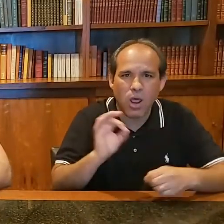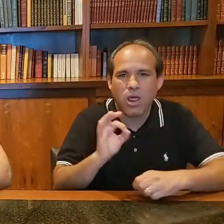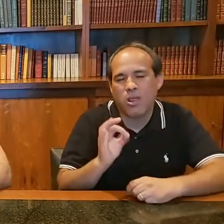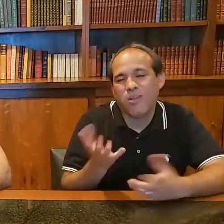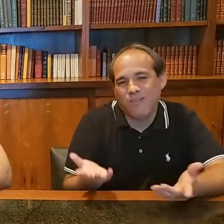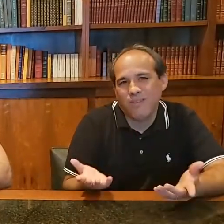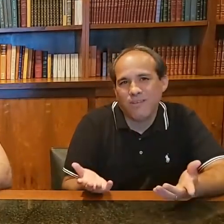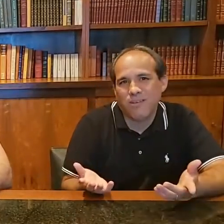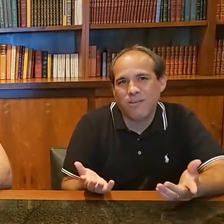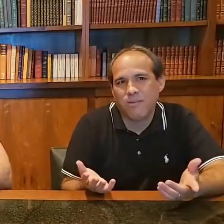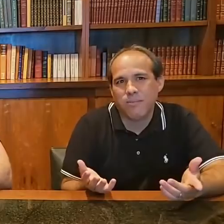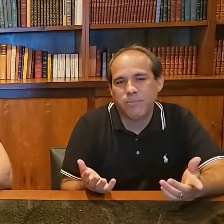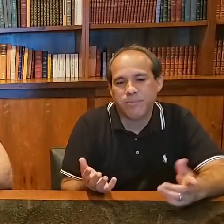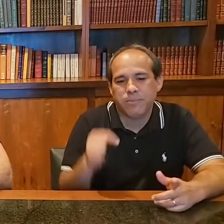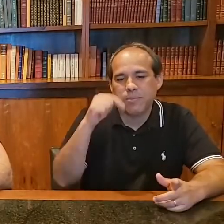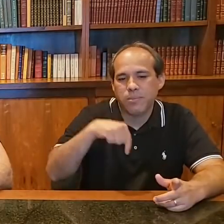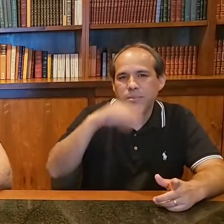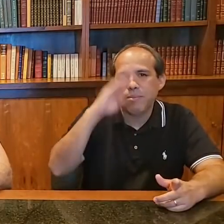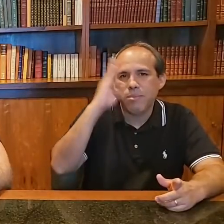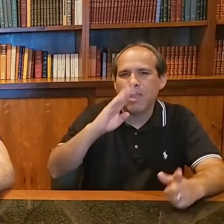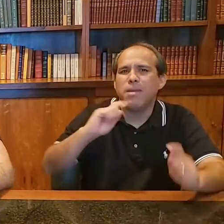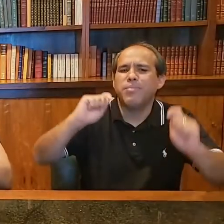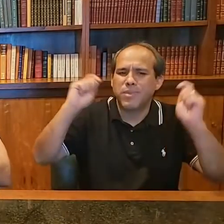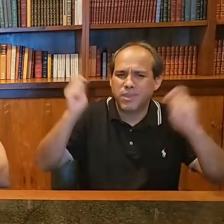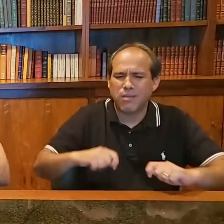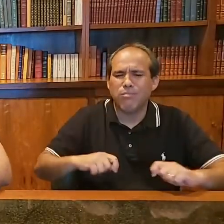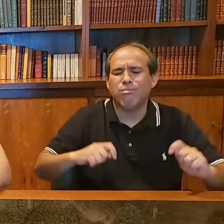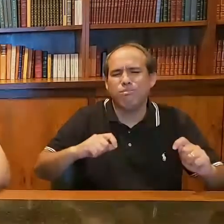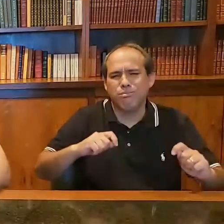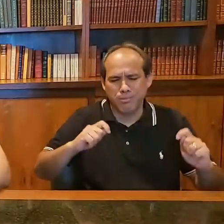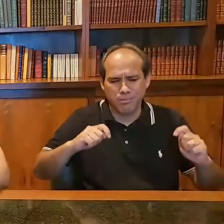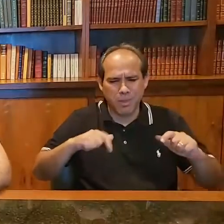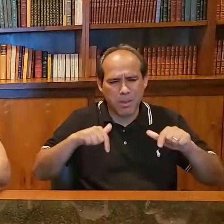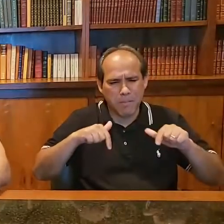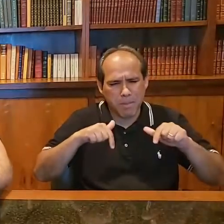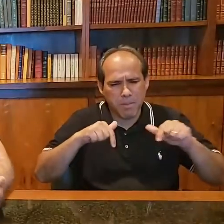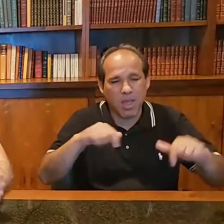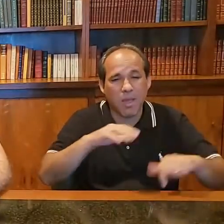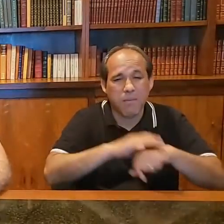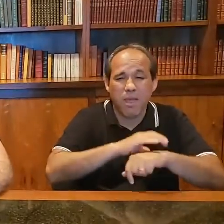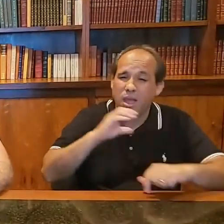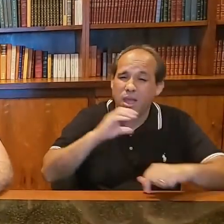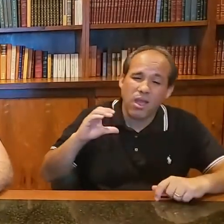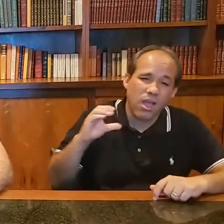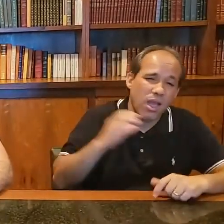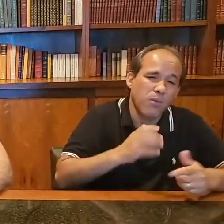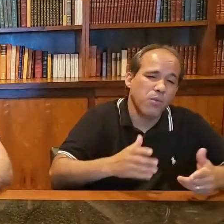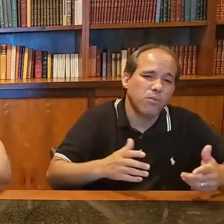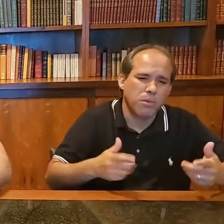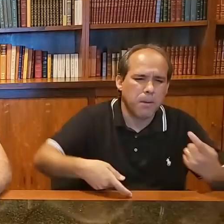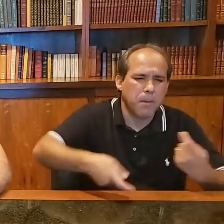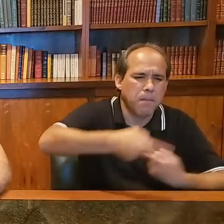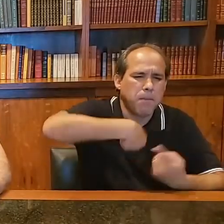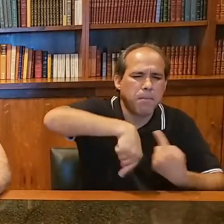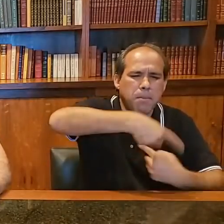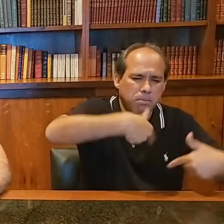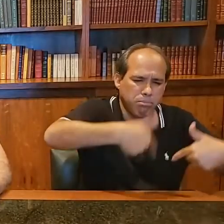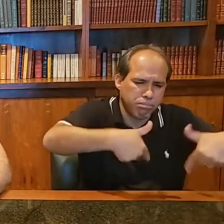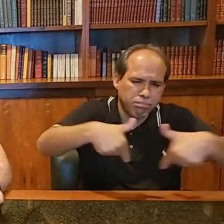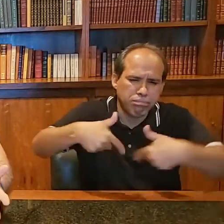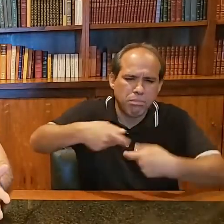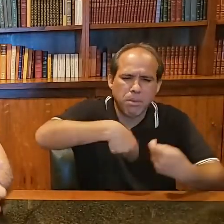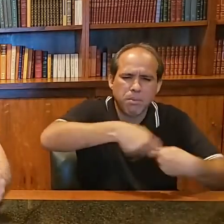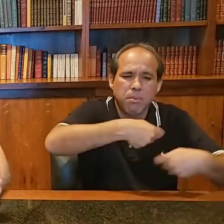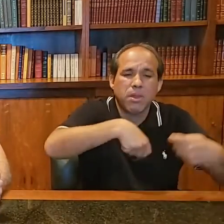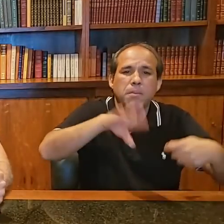Então, o Brasil tem um potencial enorme. A pandemia atrasou a gente um pouco, sim, atrasou, tá? Mas o Marcos